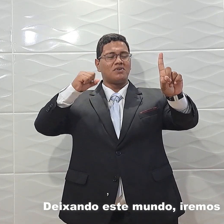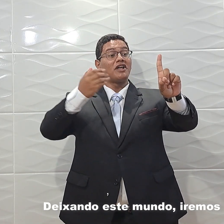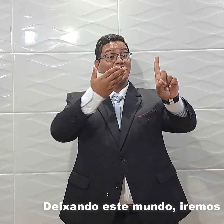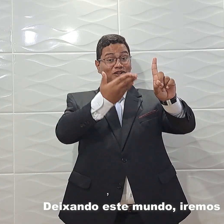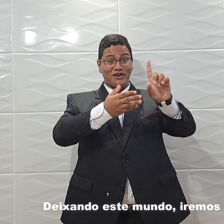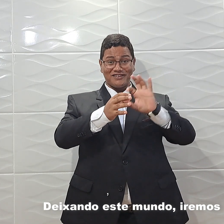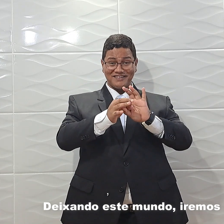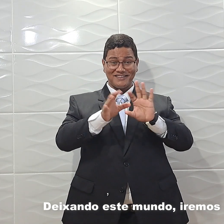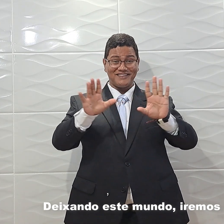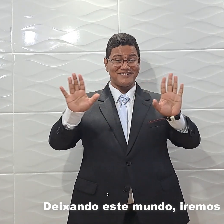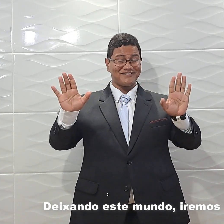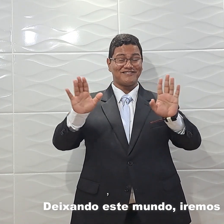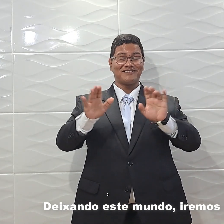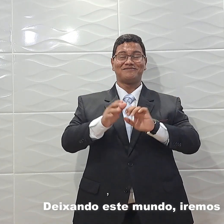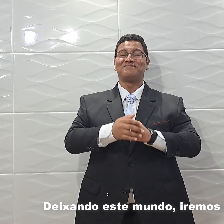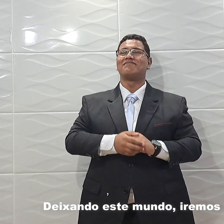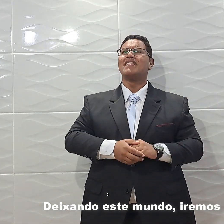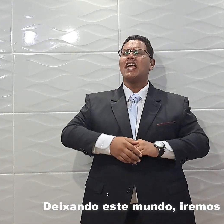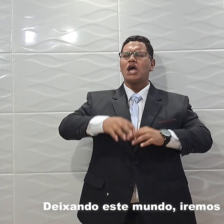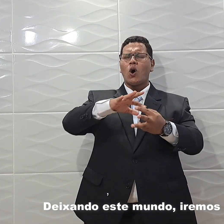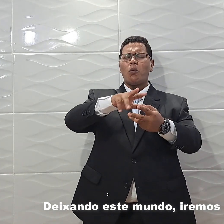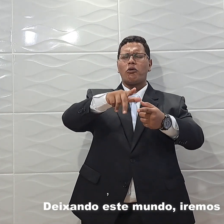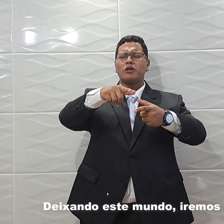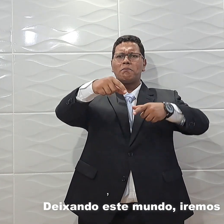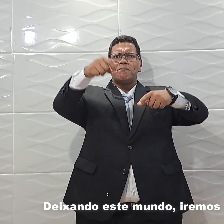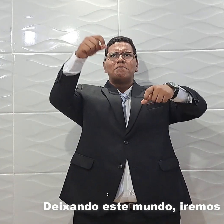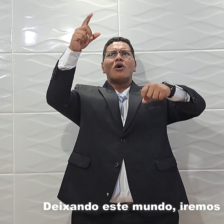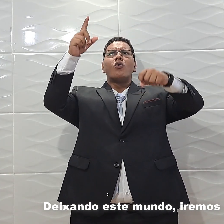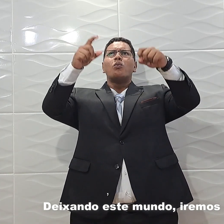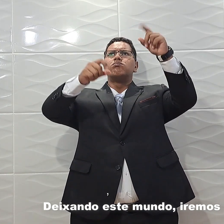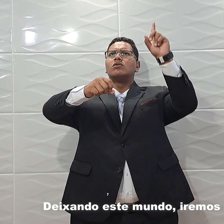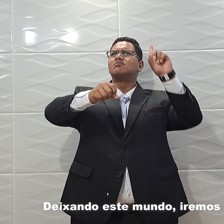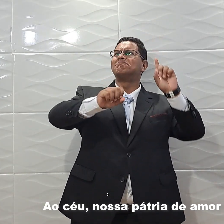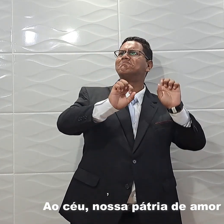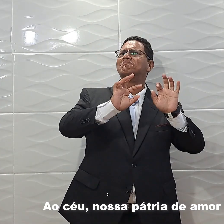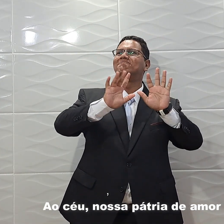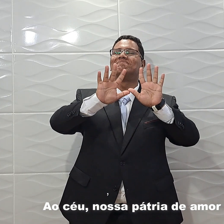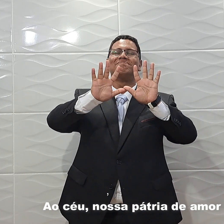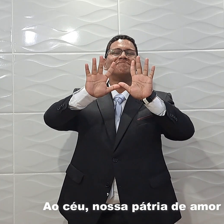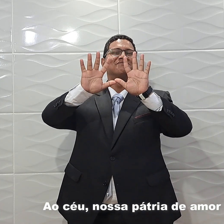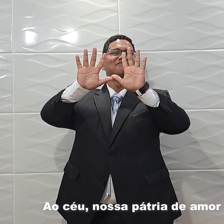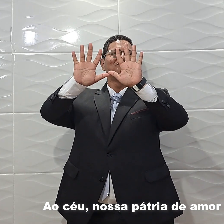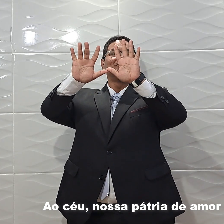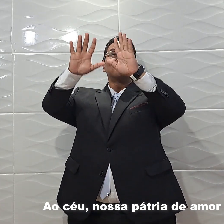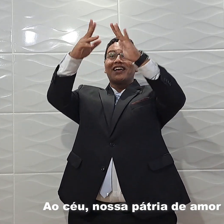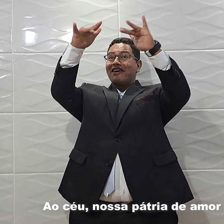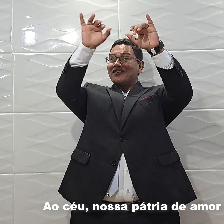Deixando este mundo iremos Ao céu, nossa